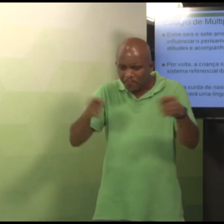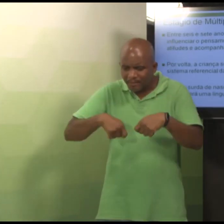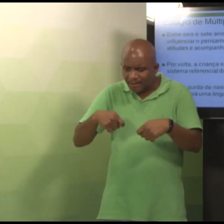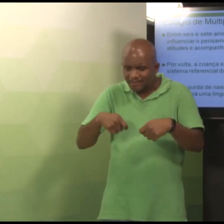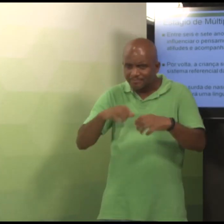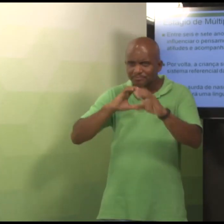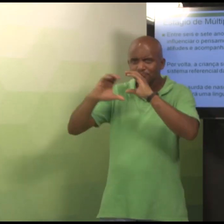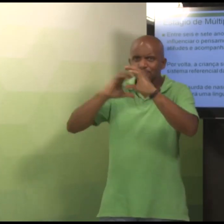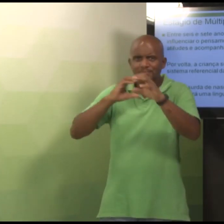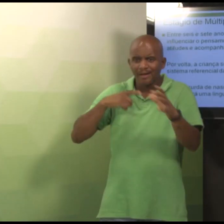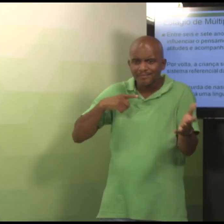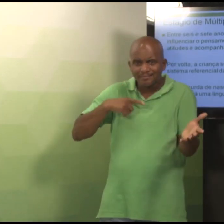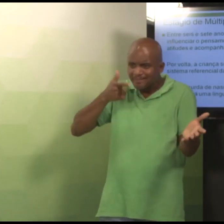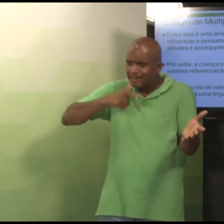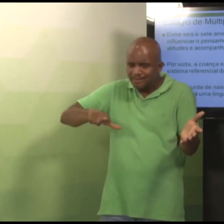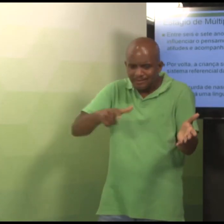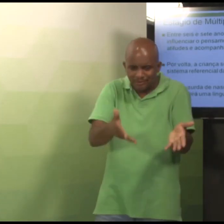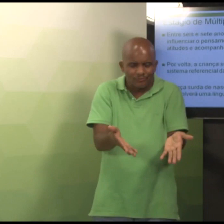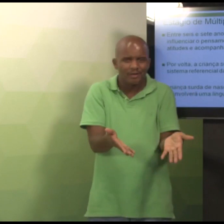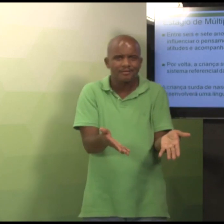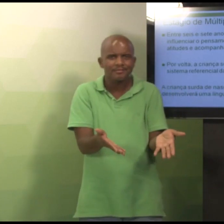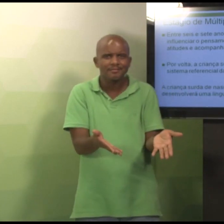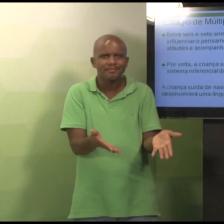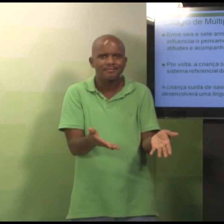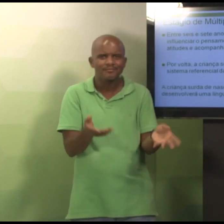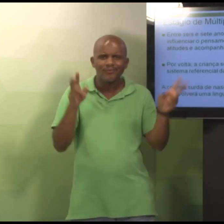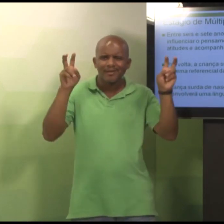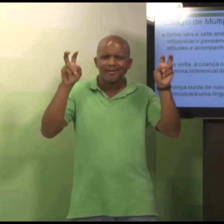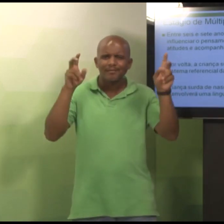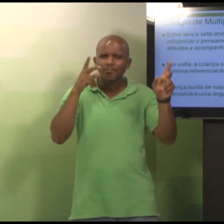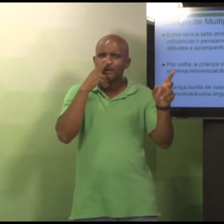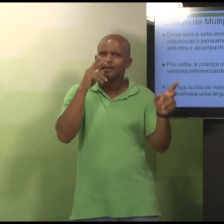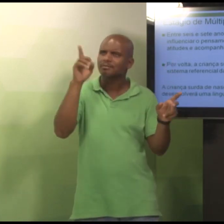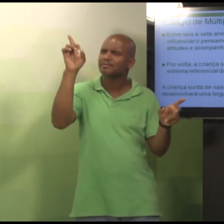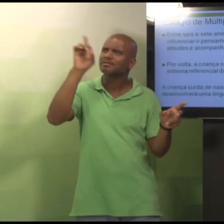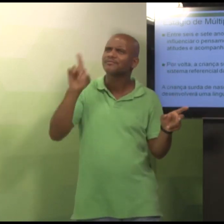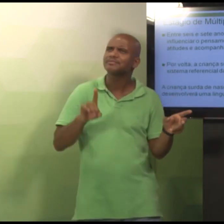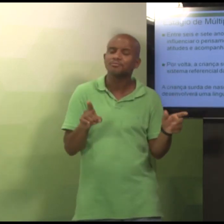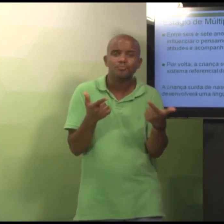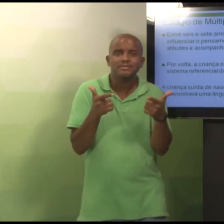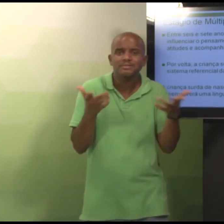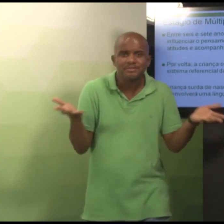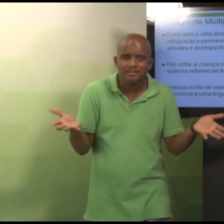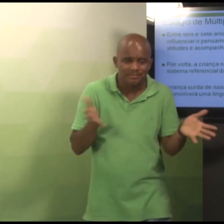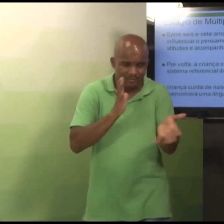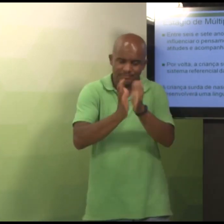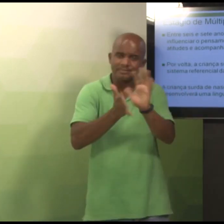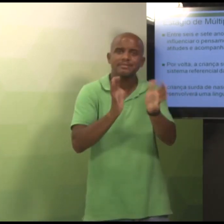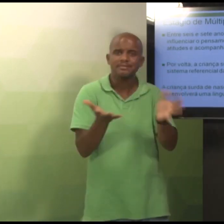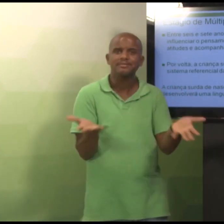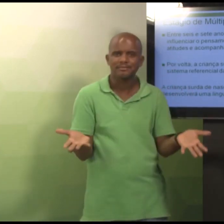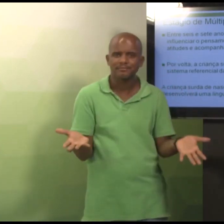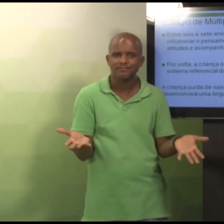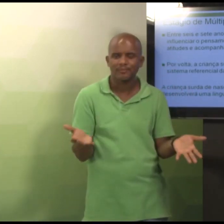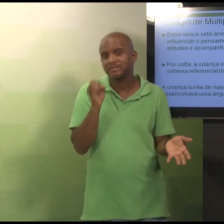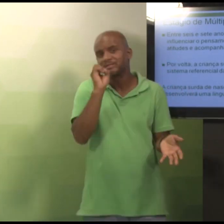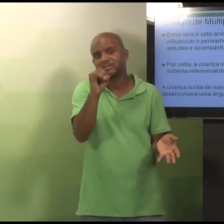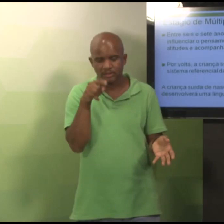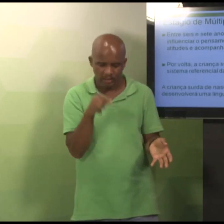competência comunicacional. Percebam que não há deficiência, ele tem a língua de sinais.